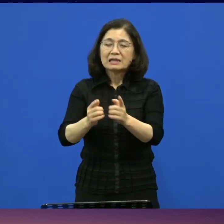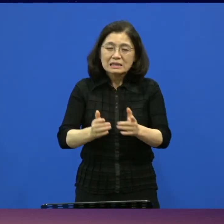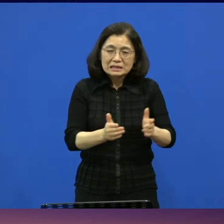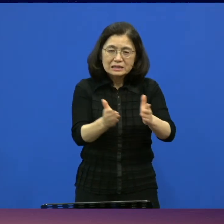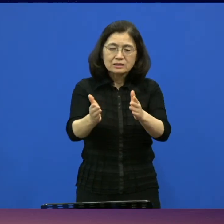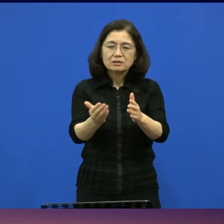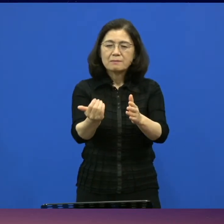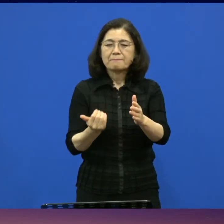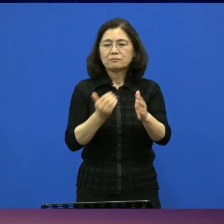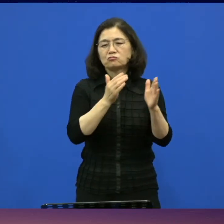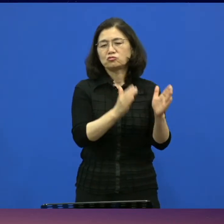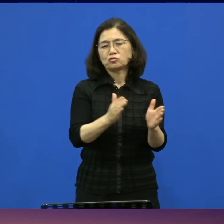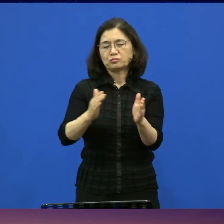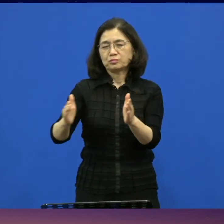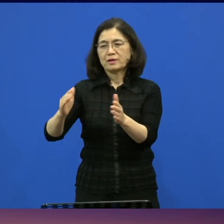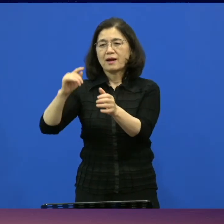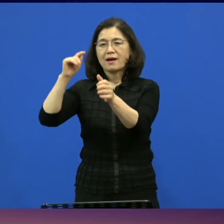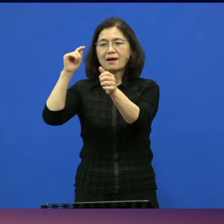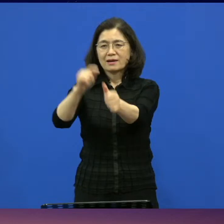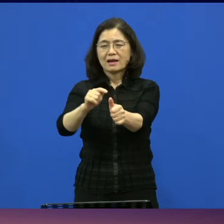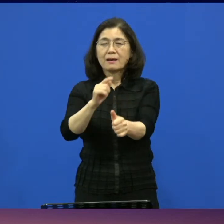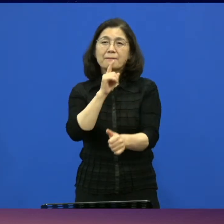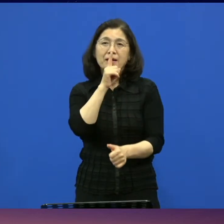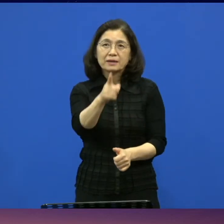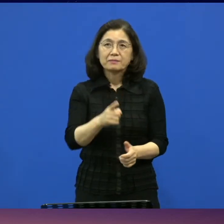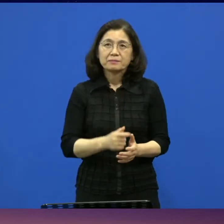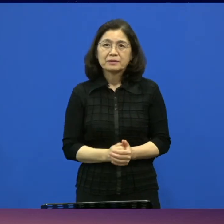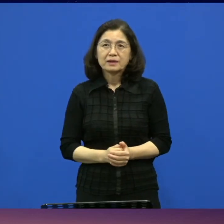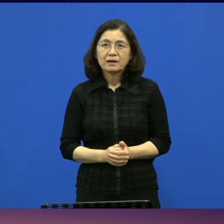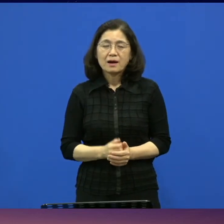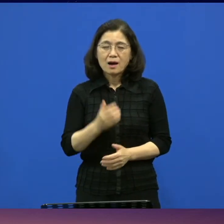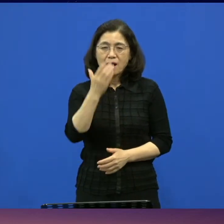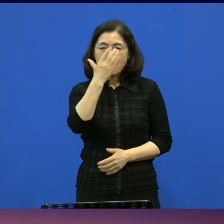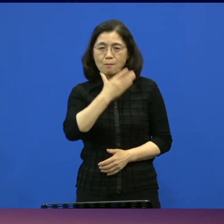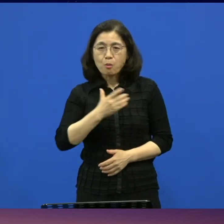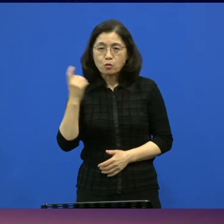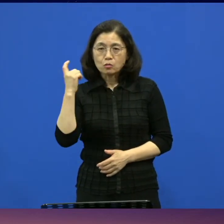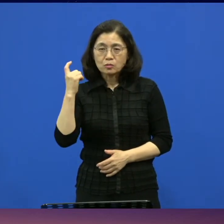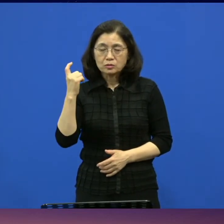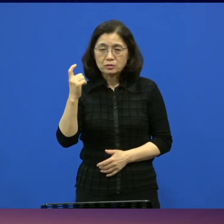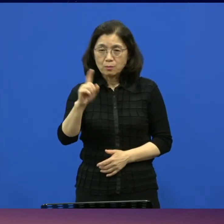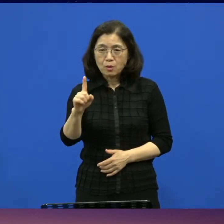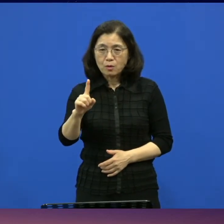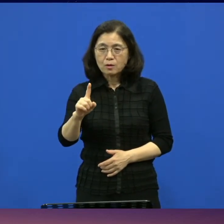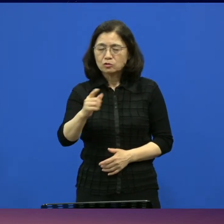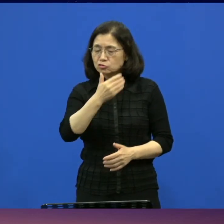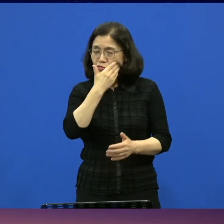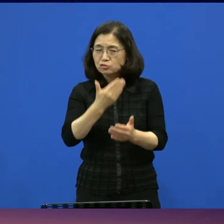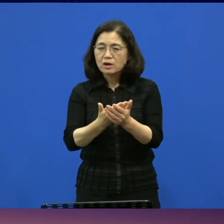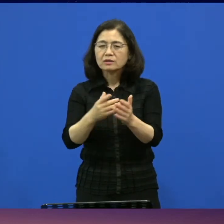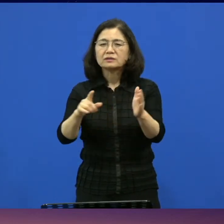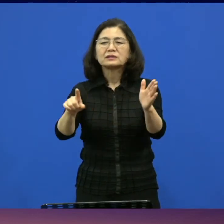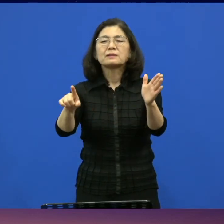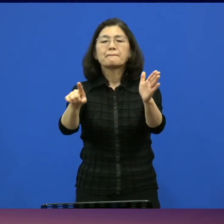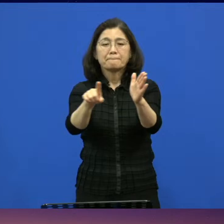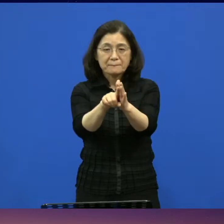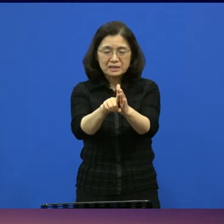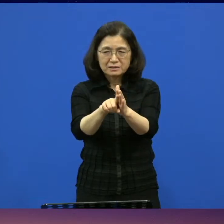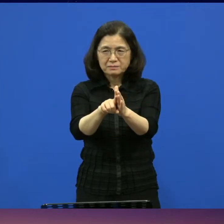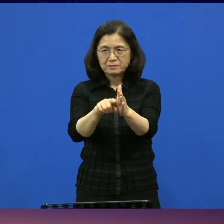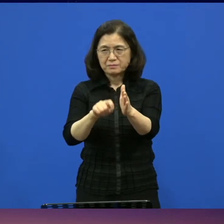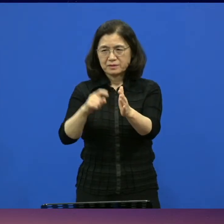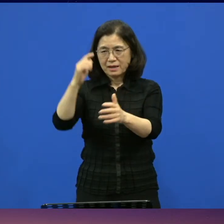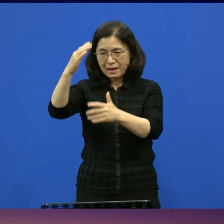말씀하십니다. 복음을 있는 그대로 받아들이셔야 돼요. 중요한 건 믿음이에요, 여러분. 하나님의 사랑을 있는